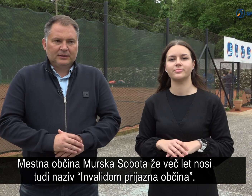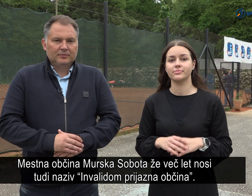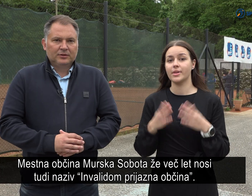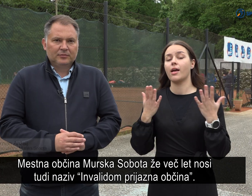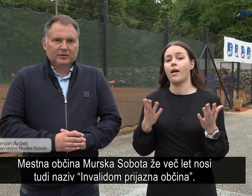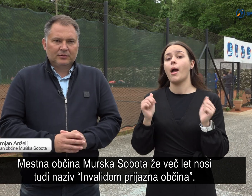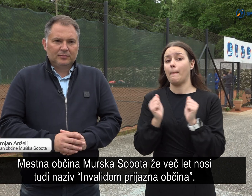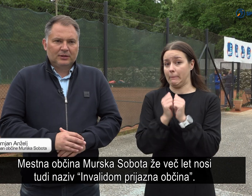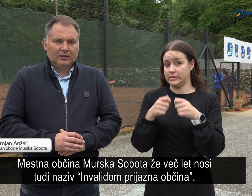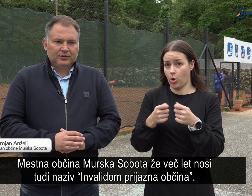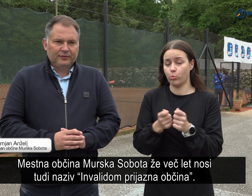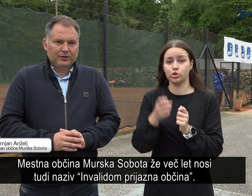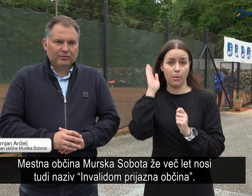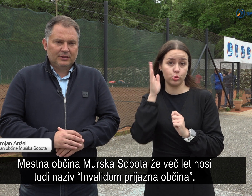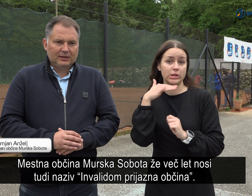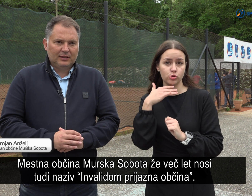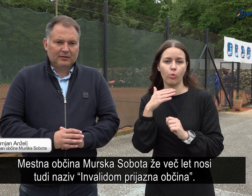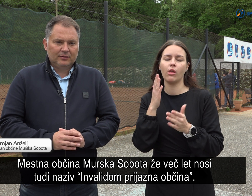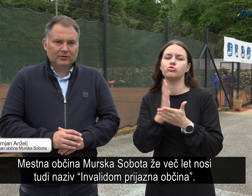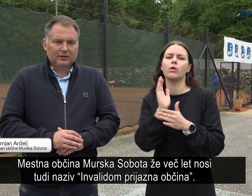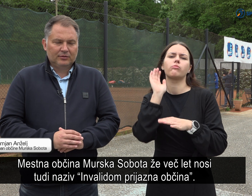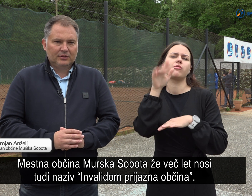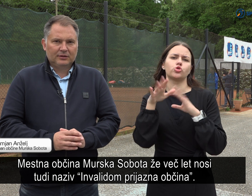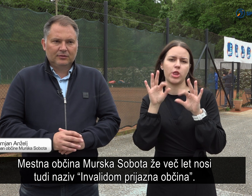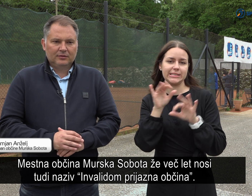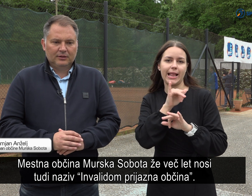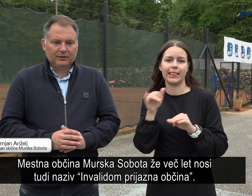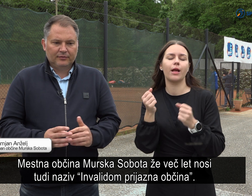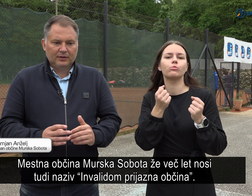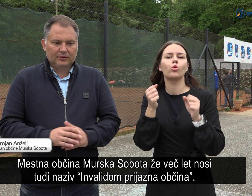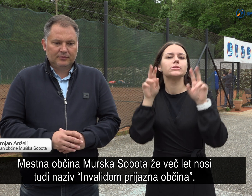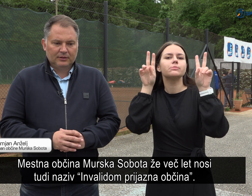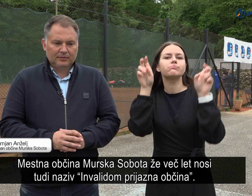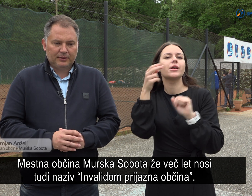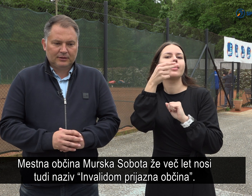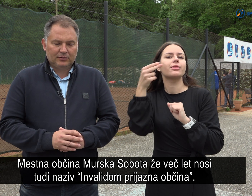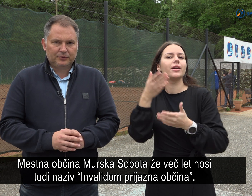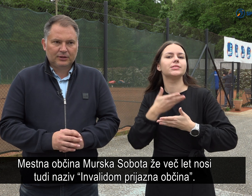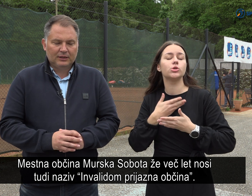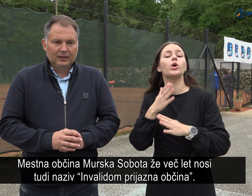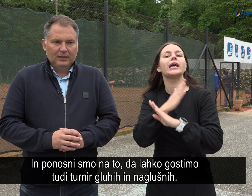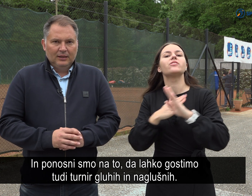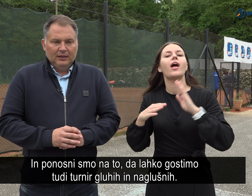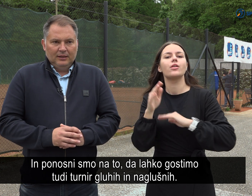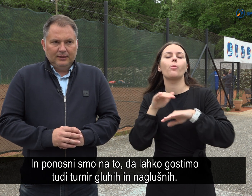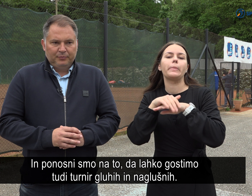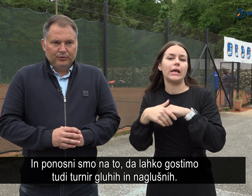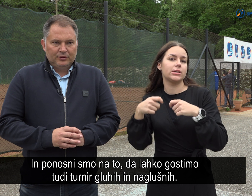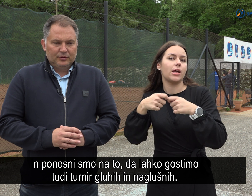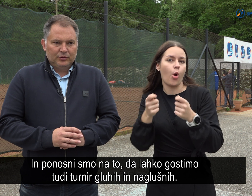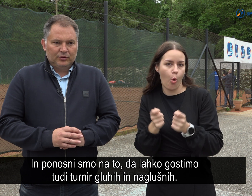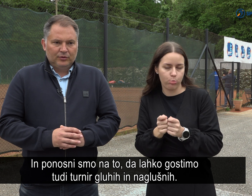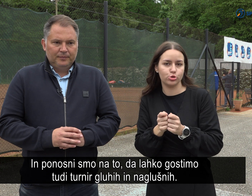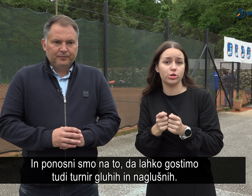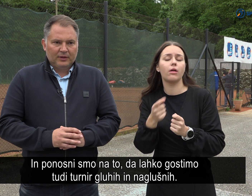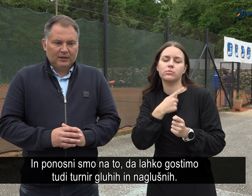Ja, Mestna občina Murska Sobota že več kot 10 let nosi tudi naziv invalidom prijazna občina in ponosni